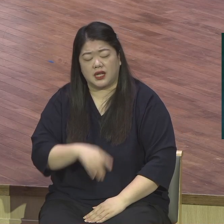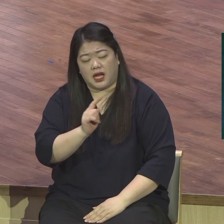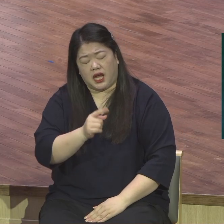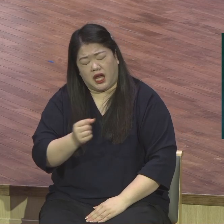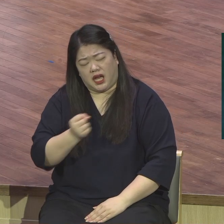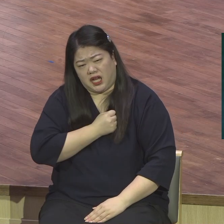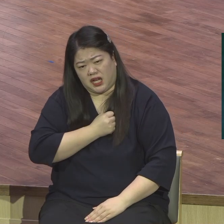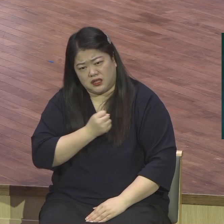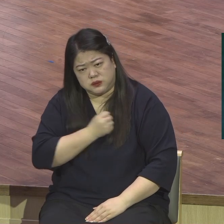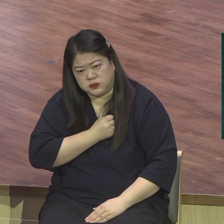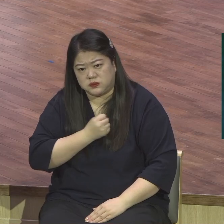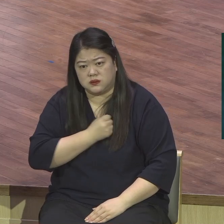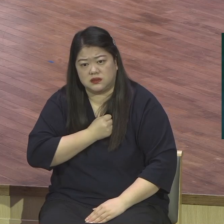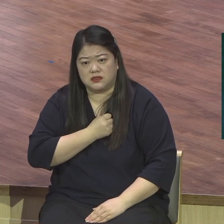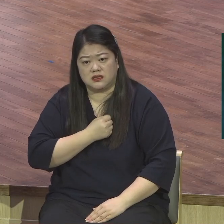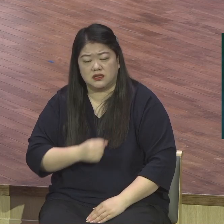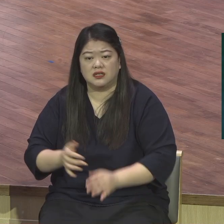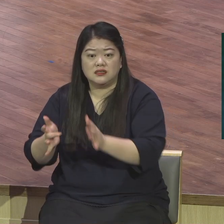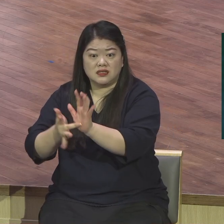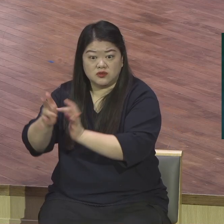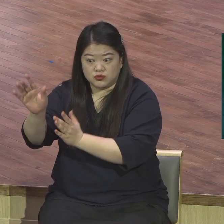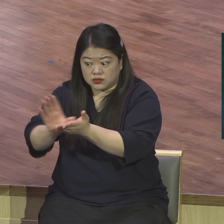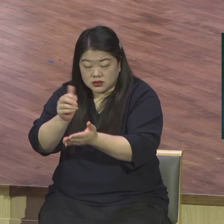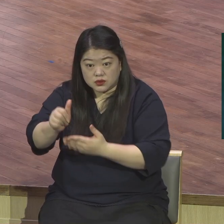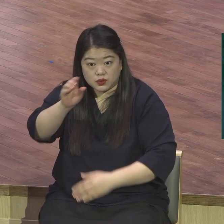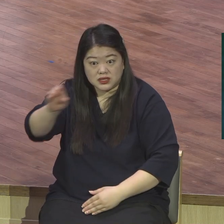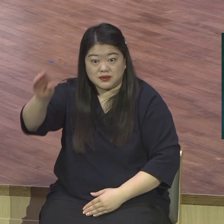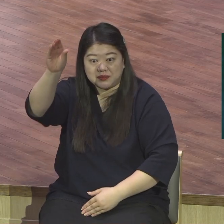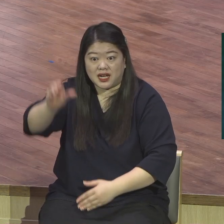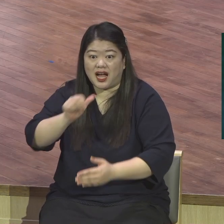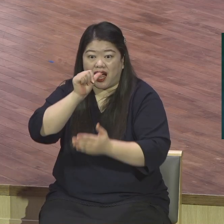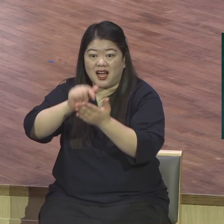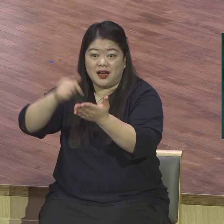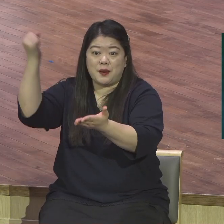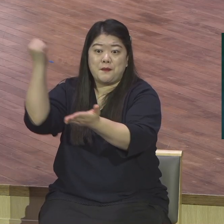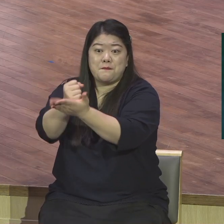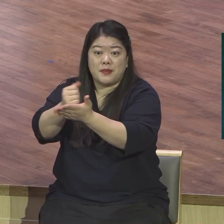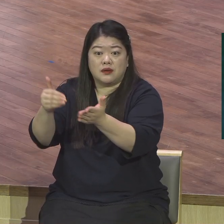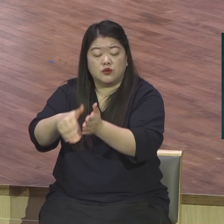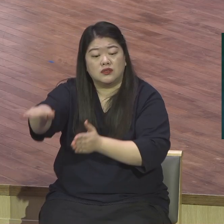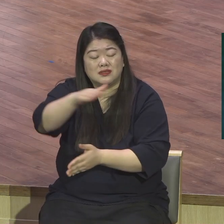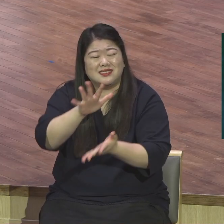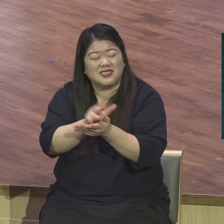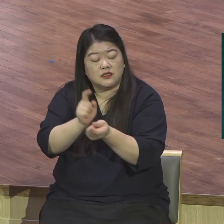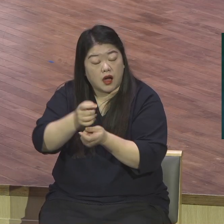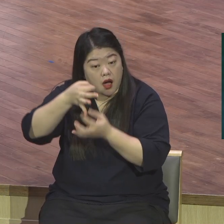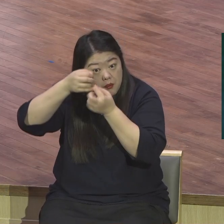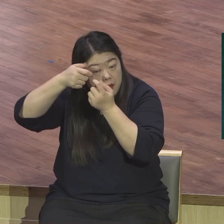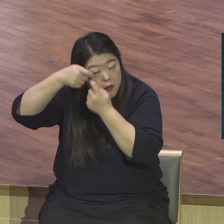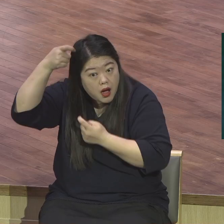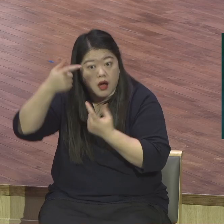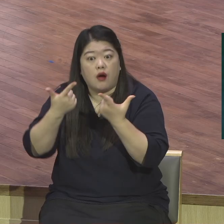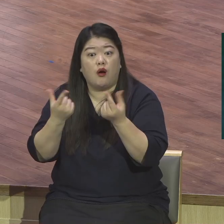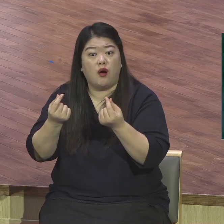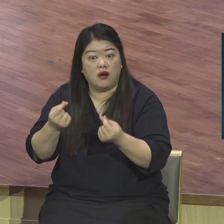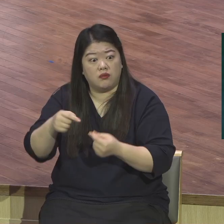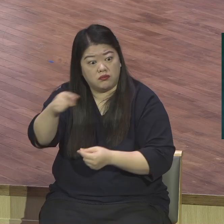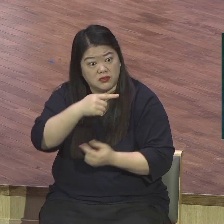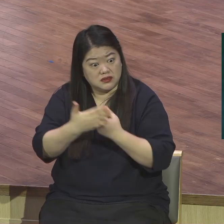갈라디아 사람들아, 예수 그리스도께서 십자가에 못 박히신 것이 너희 눈앞에 밝히 보이거늘 누가 너희를